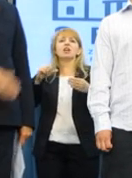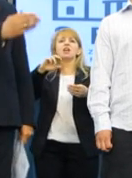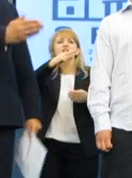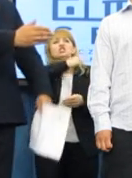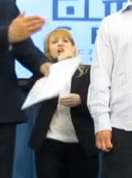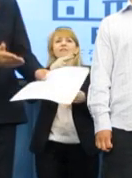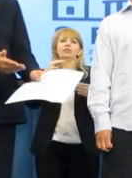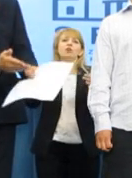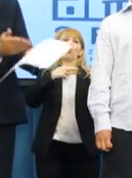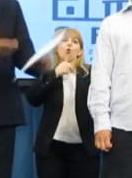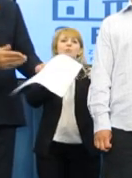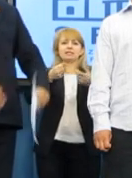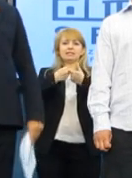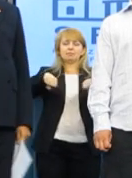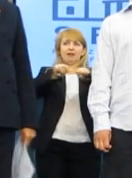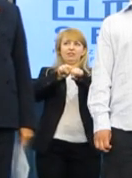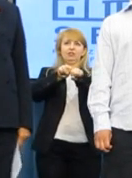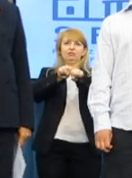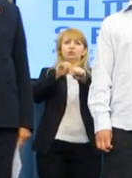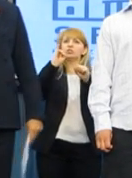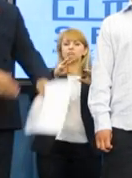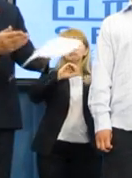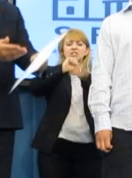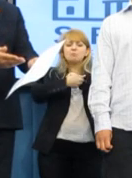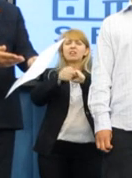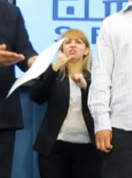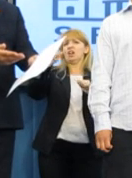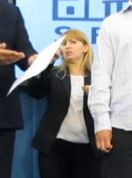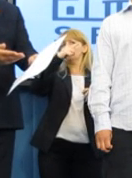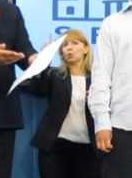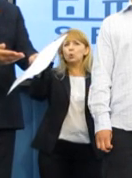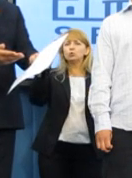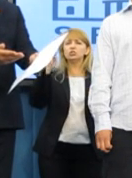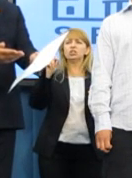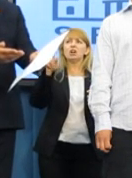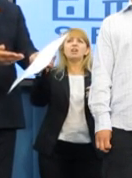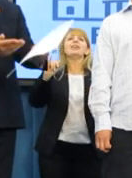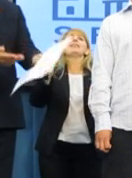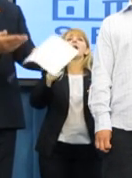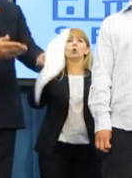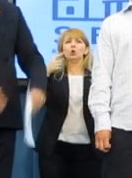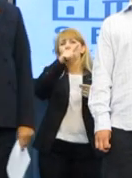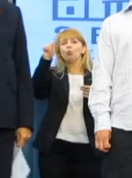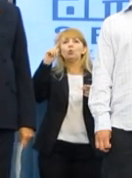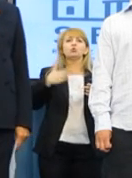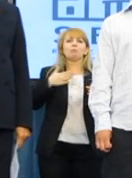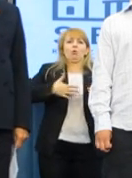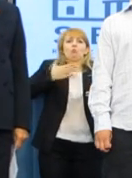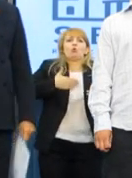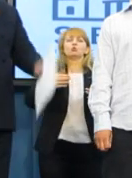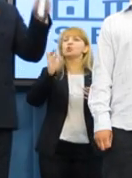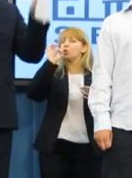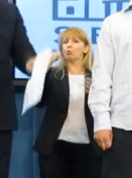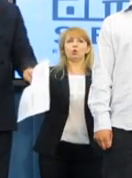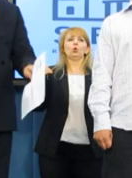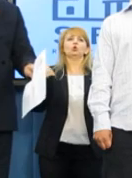Sprawiedliwości na, z całym szacunkiem, nieznane osoby w tym zakresie. To ma być polityka, gdzie obywatele mają mieć poczucie, że władza wie, co robi. To jest